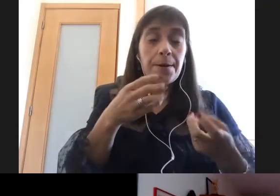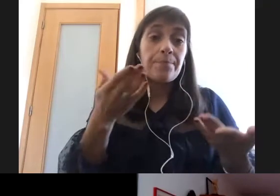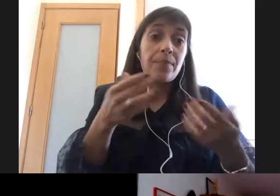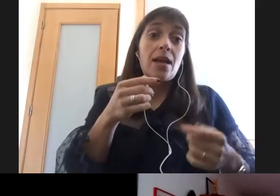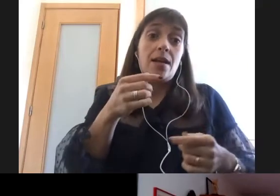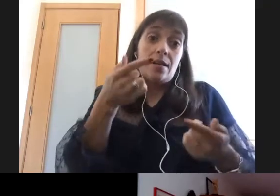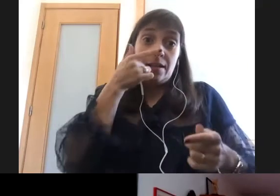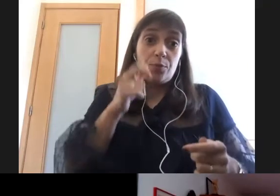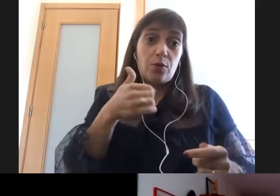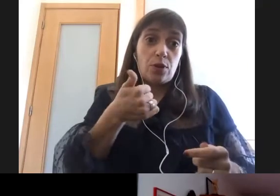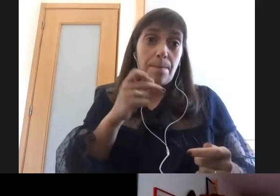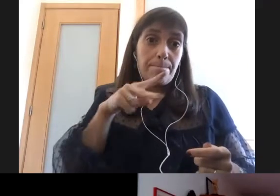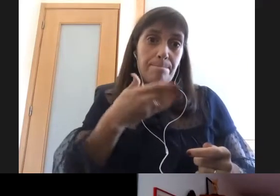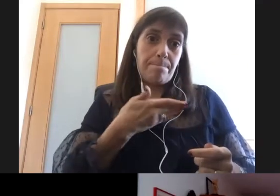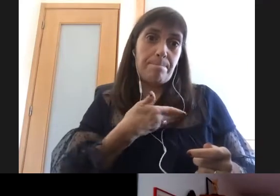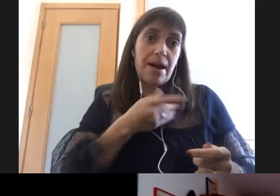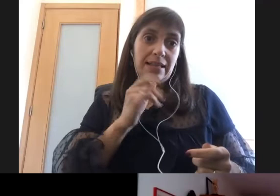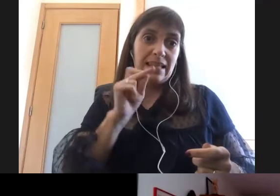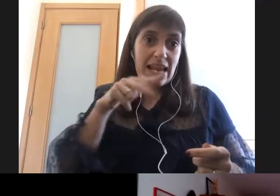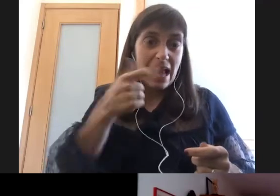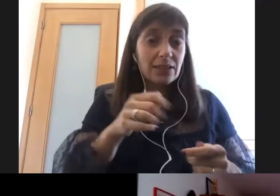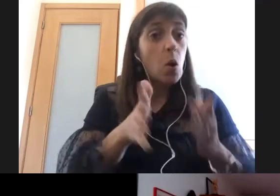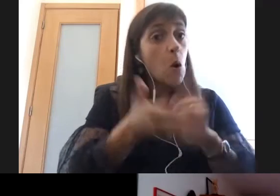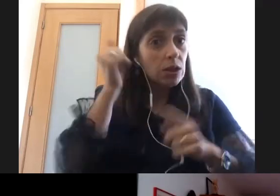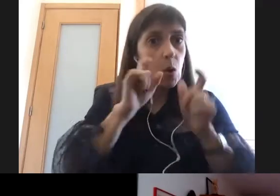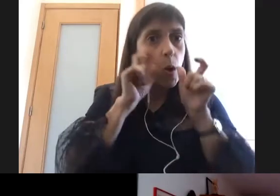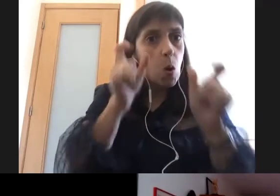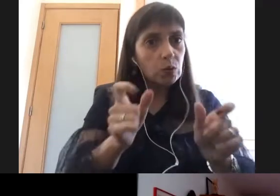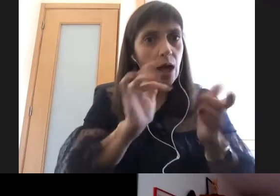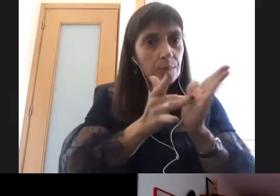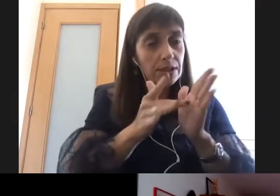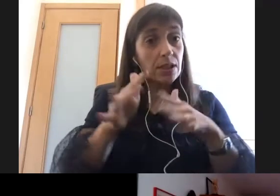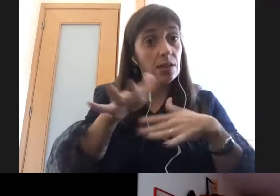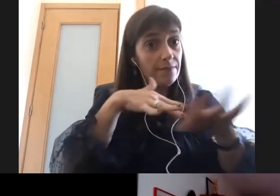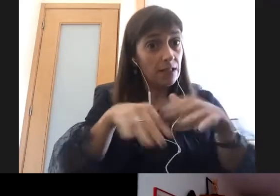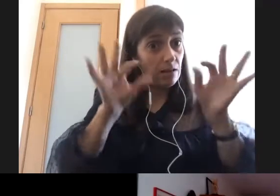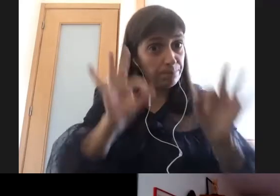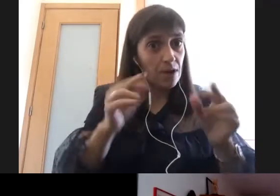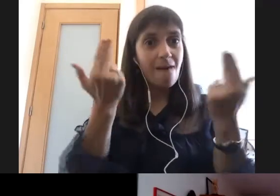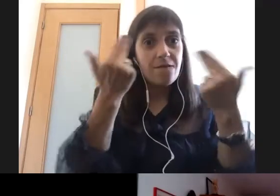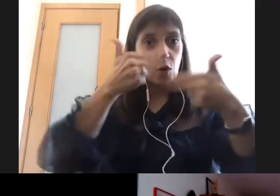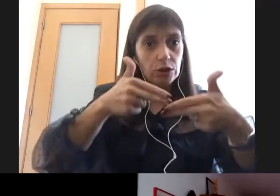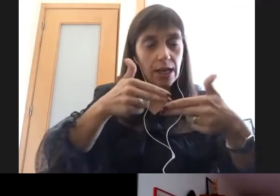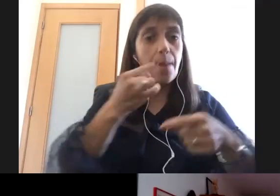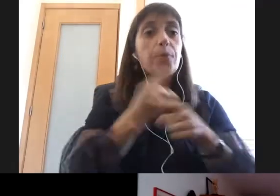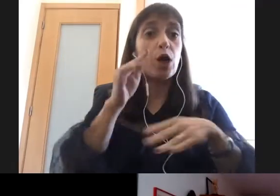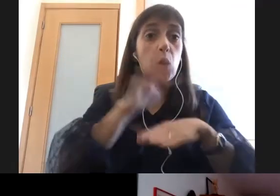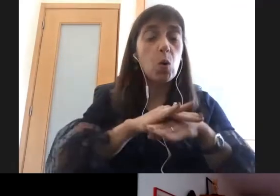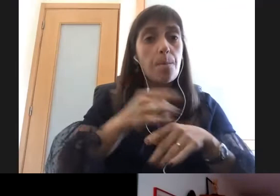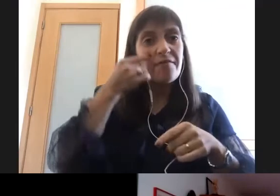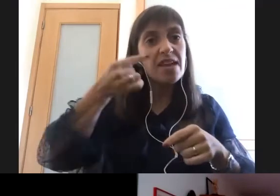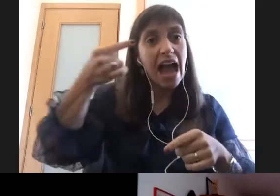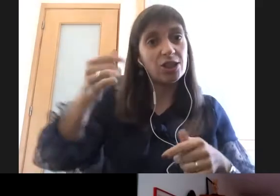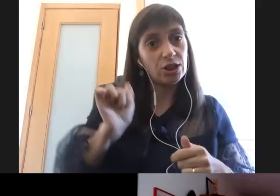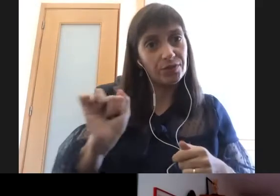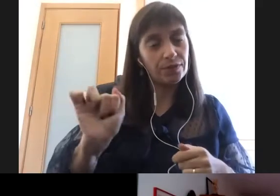bandeirantes, que dominaram e controlaram o Brasil e definiram as fronteiras do Brasil, em essência, pelas suas viagens. Então, se a